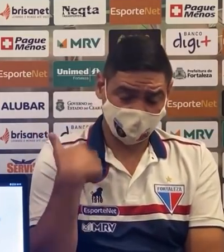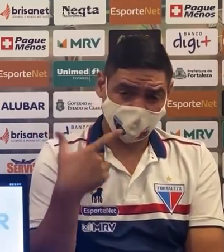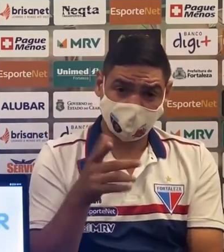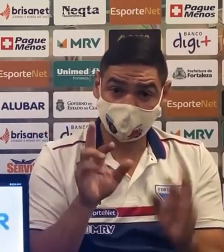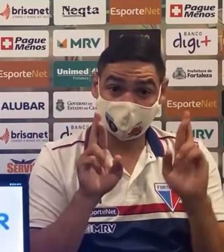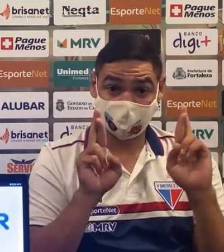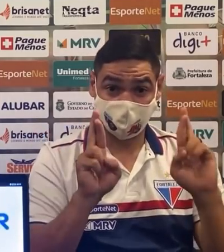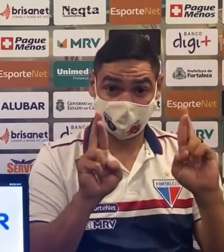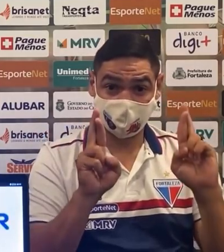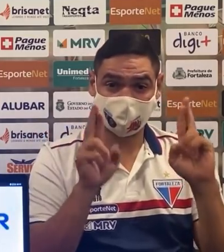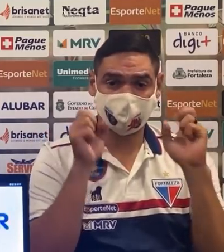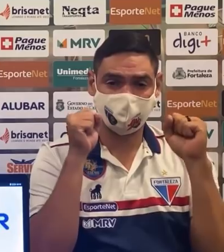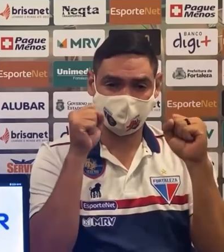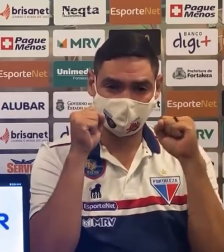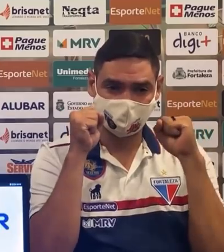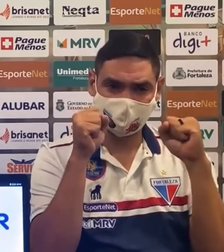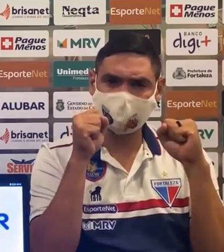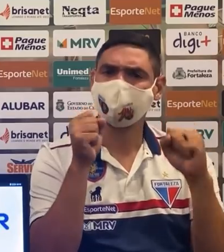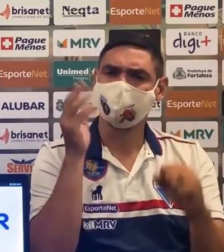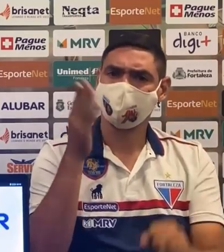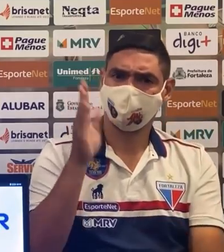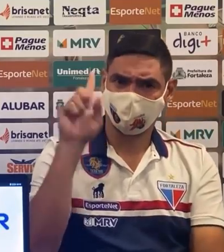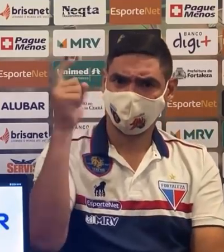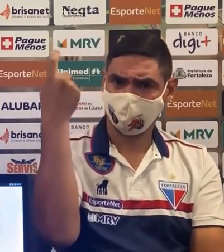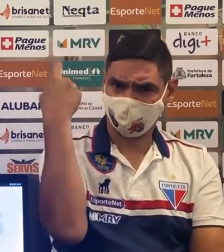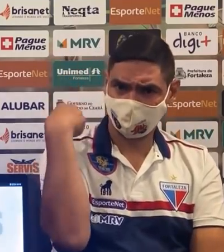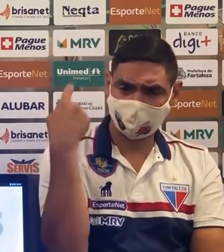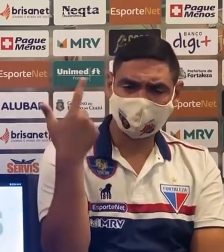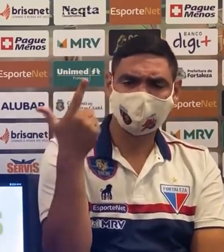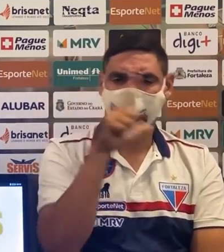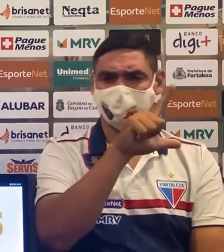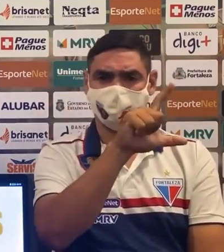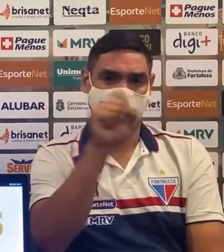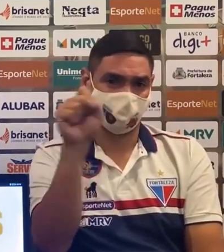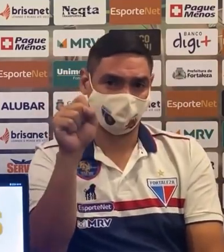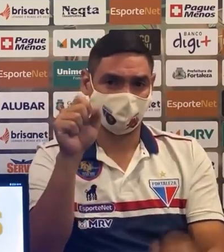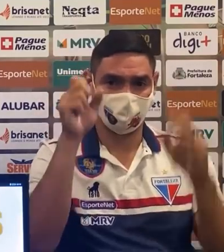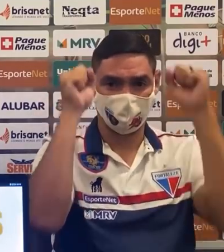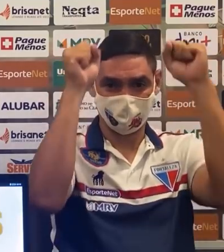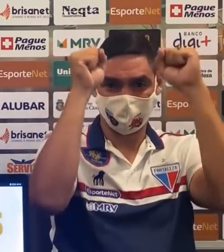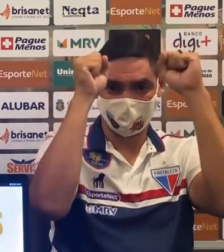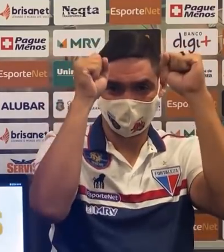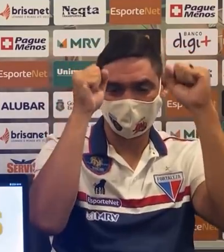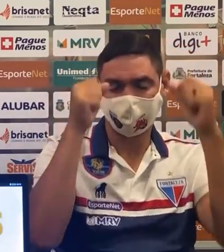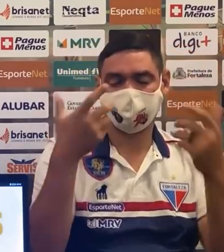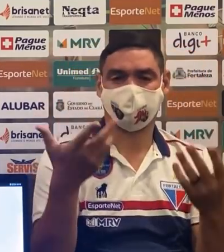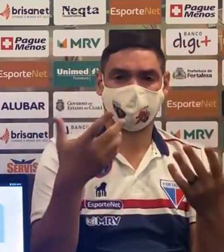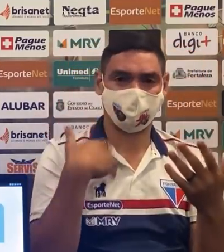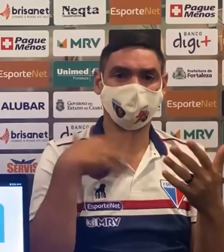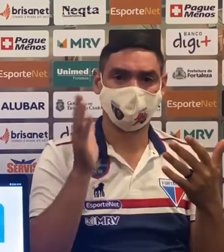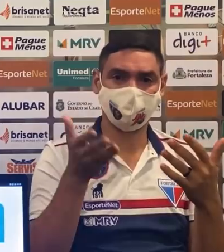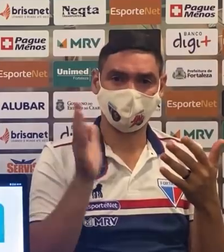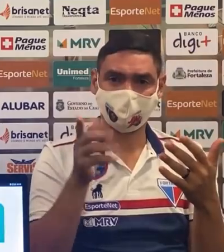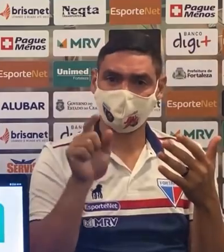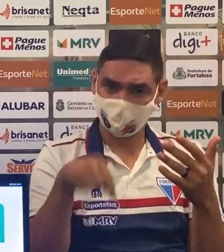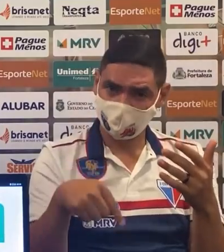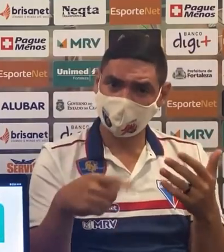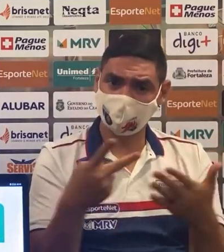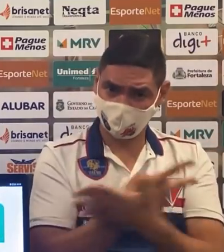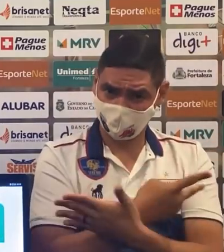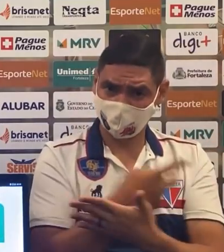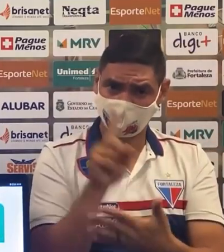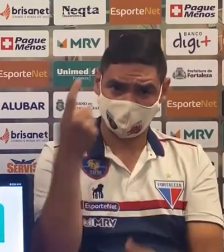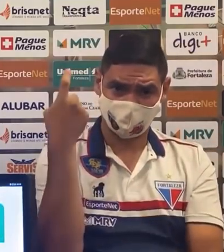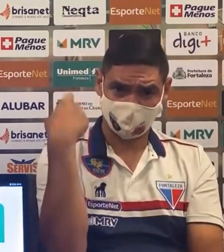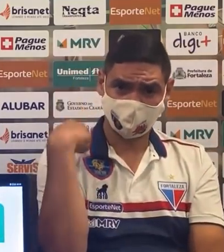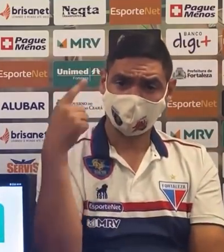já conseguiram e conquistaram títulos, conseguiram boas posições, conseguiram grandes vitórias aqui, jogando contra grandes adversários. Todos eles, a